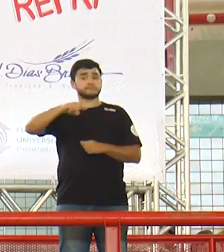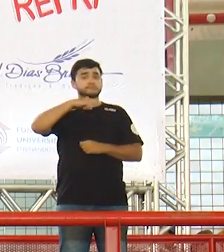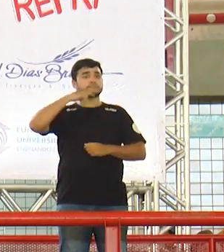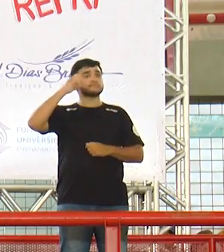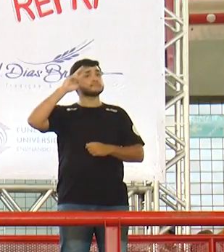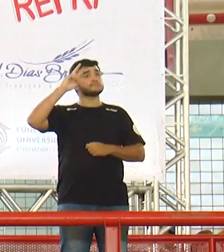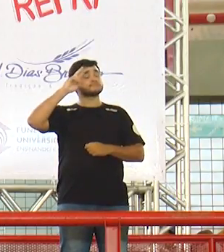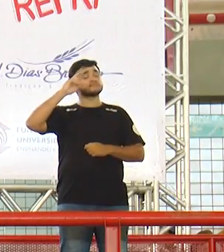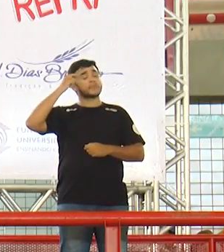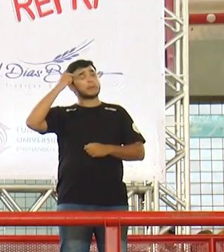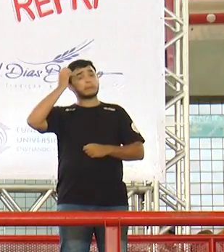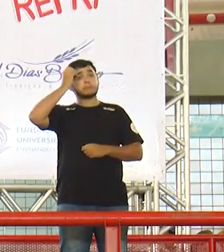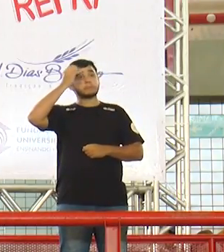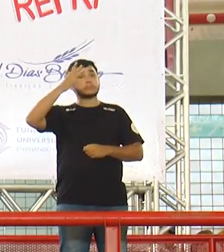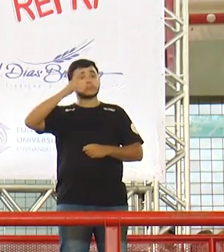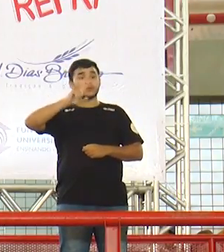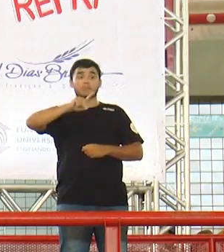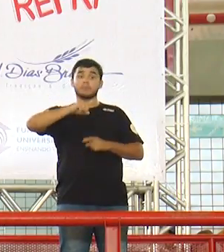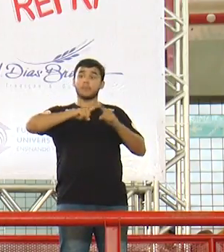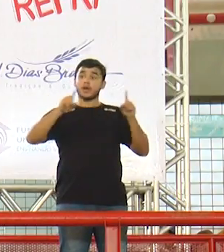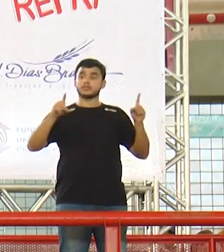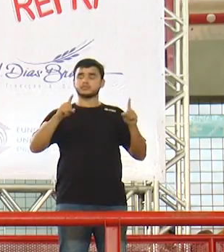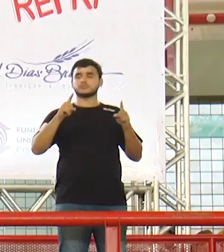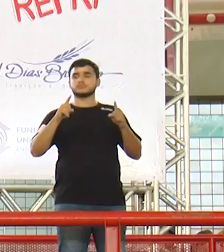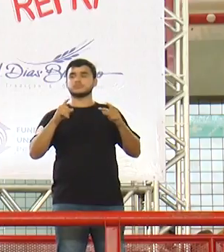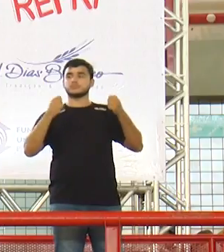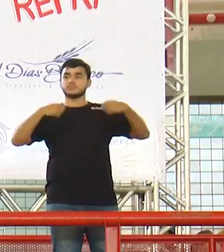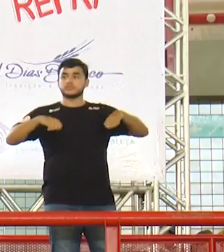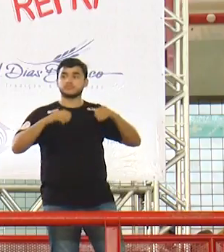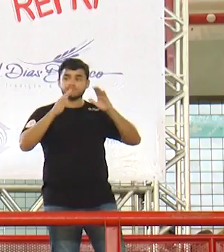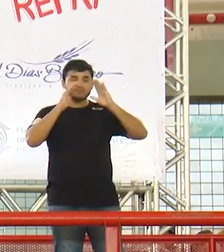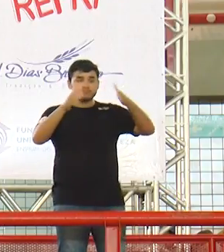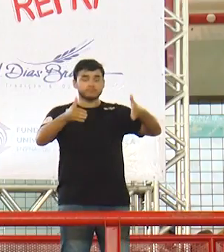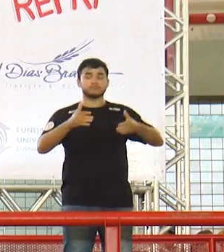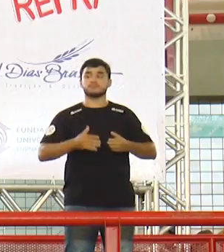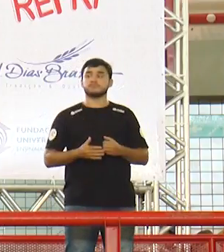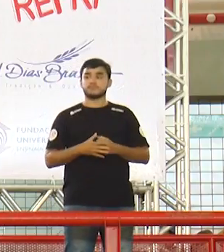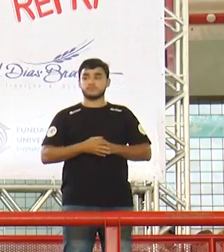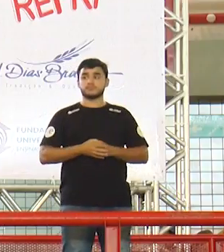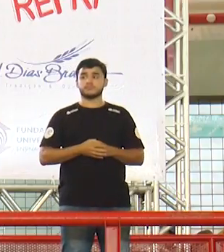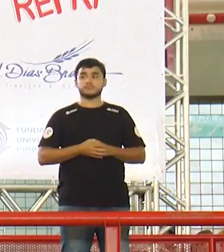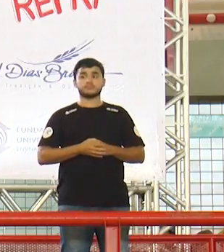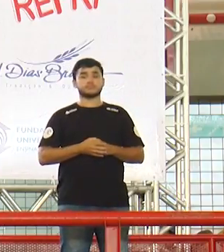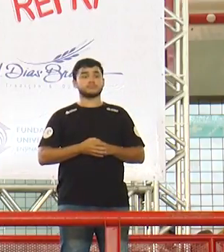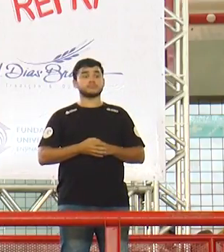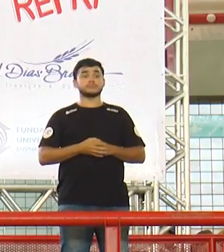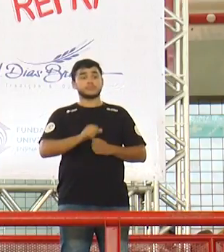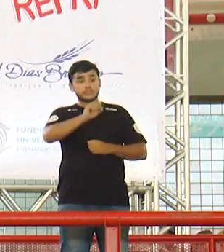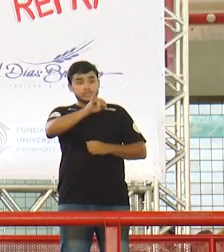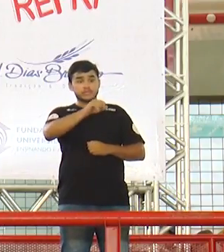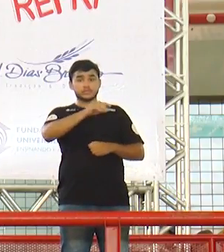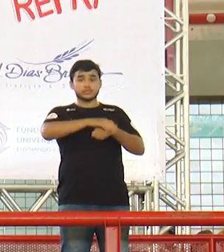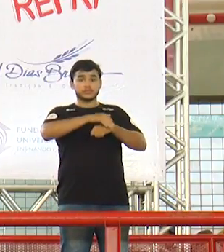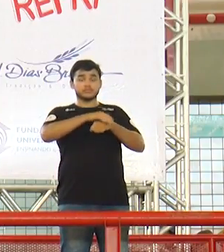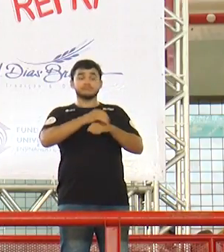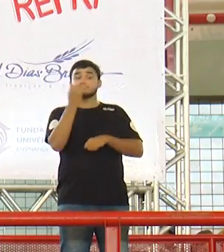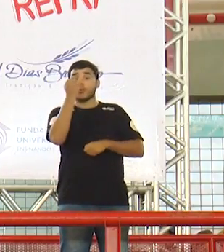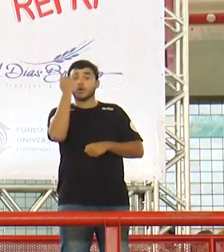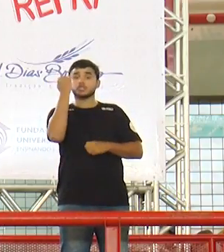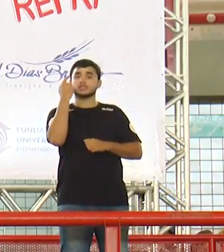ser nada. Mas o problema não é esse. O problema é, e se for alguma coisa?